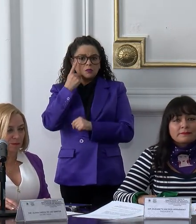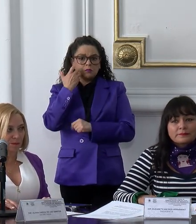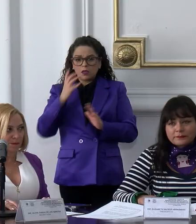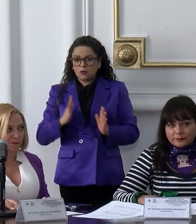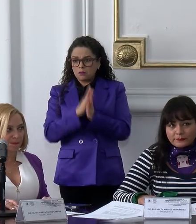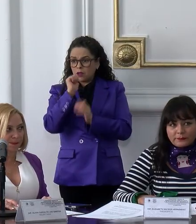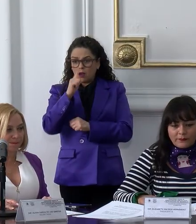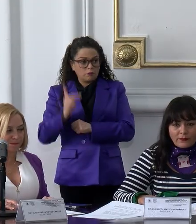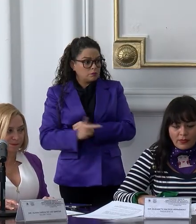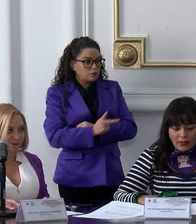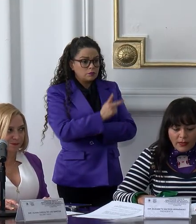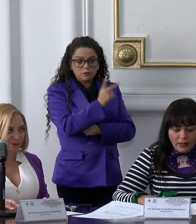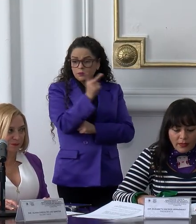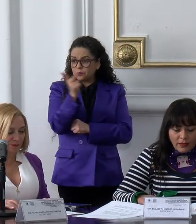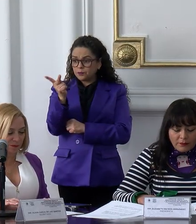palabra?